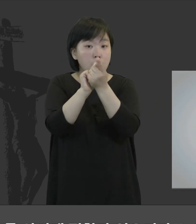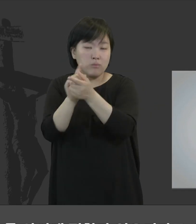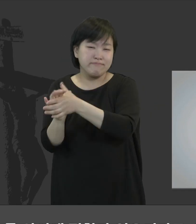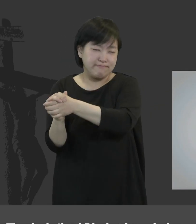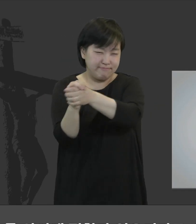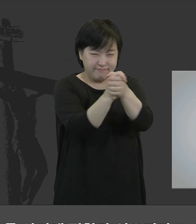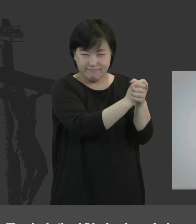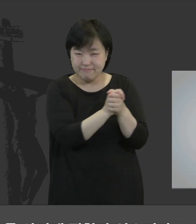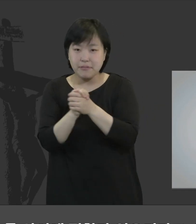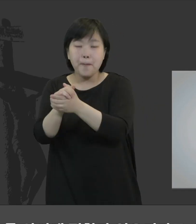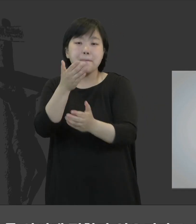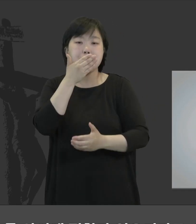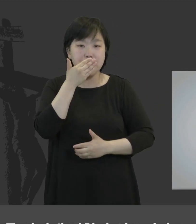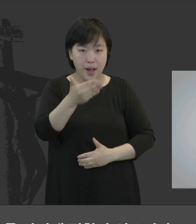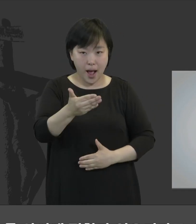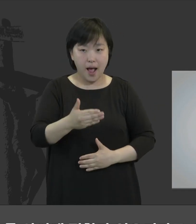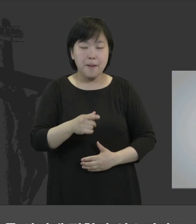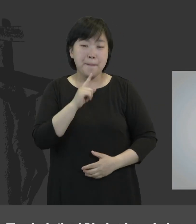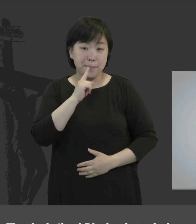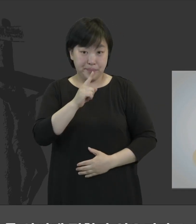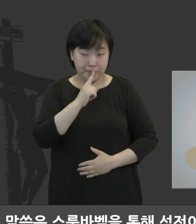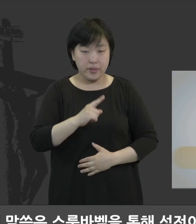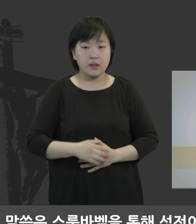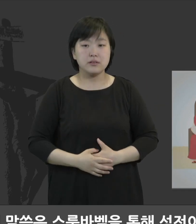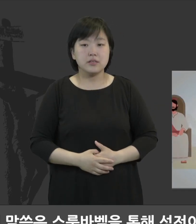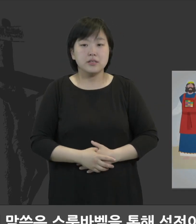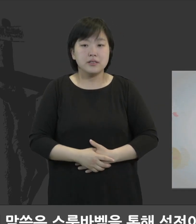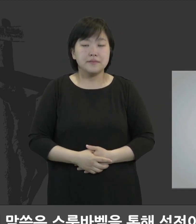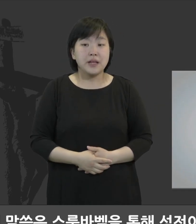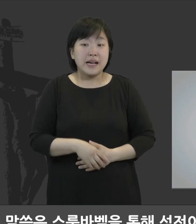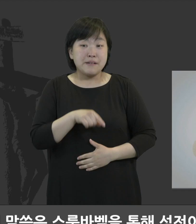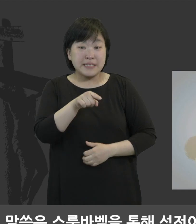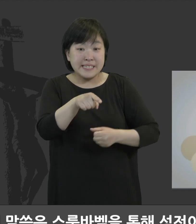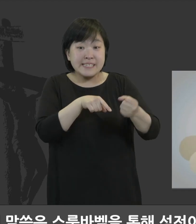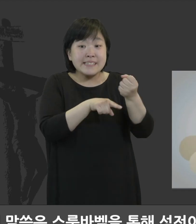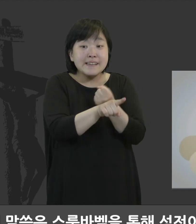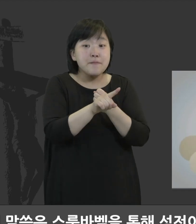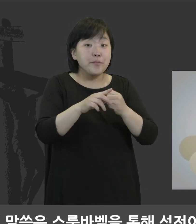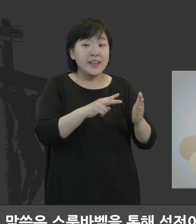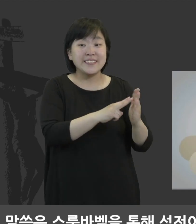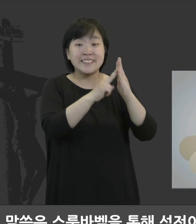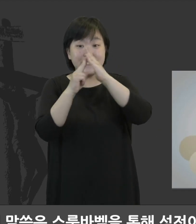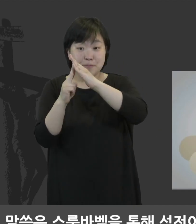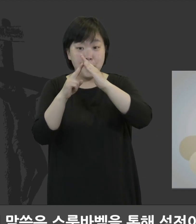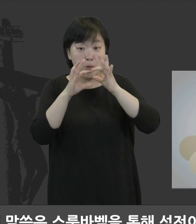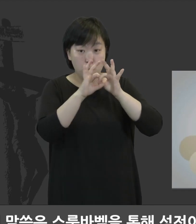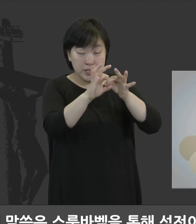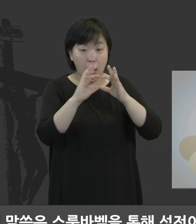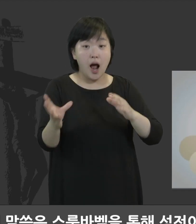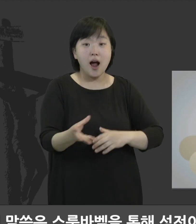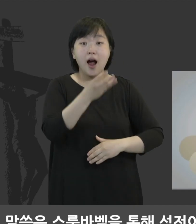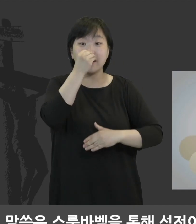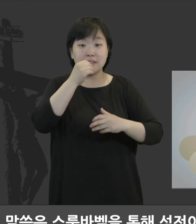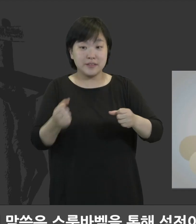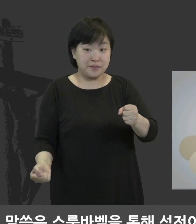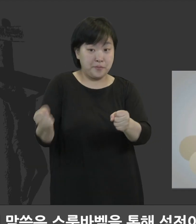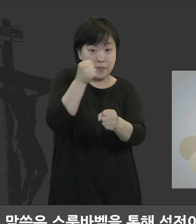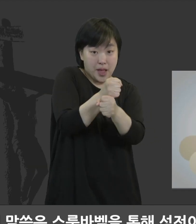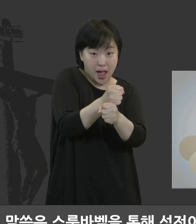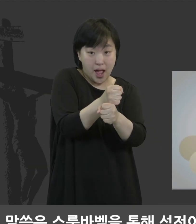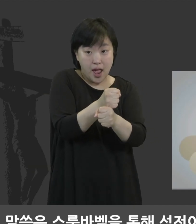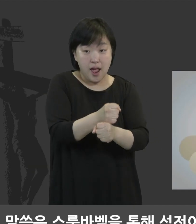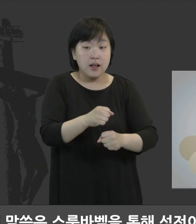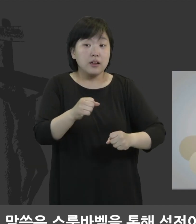있으리라고 스가랴는 예고합니다. 이 말씀은 스룹바벨을 통해 성전이 건축되고 여호수아가 옆에